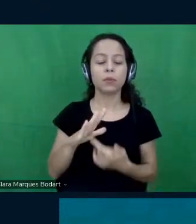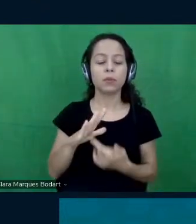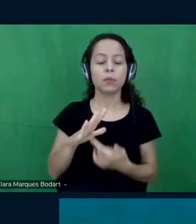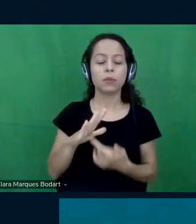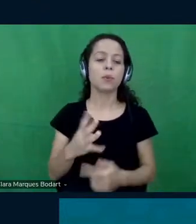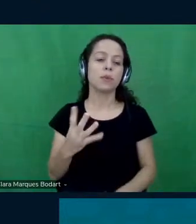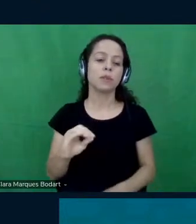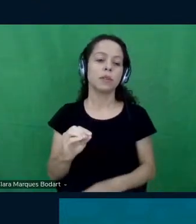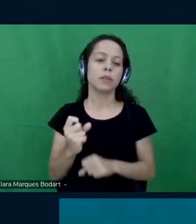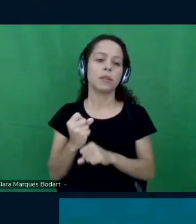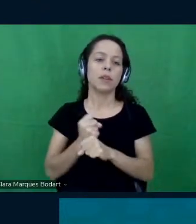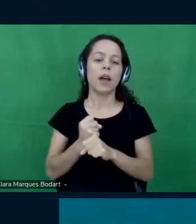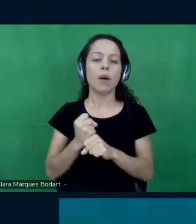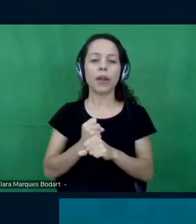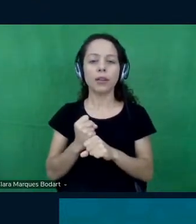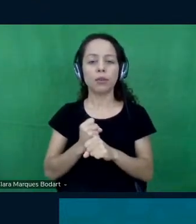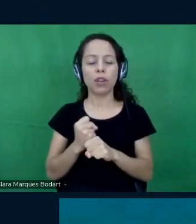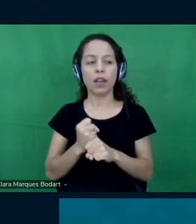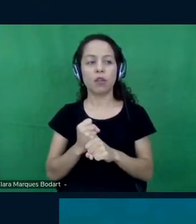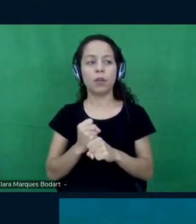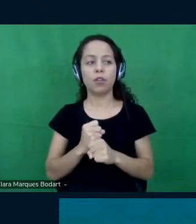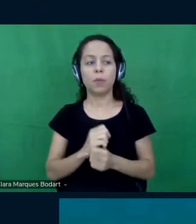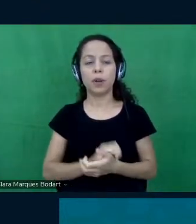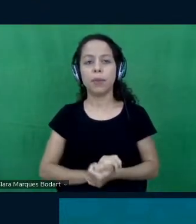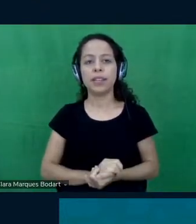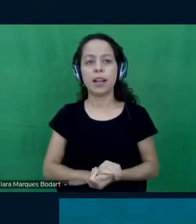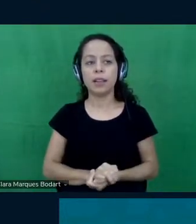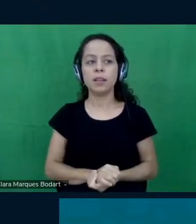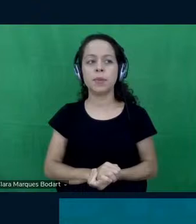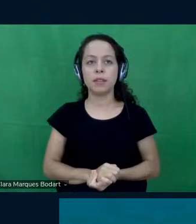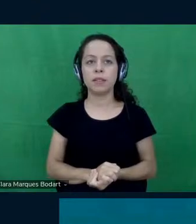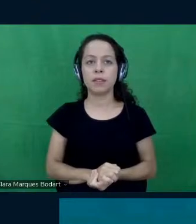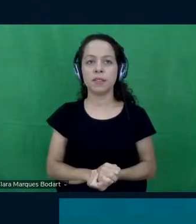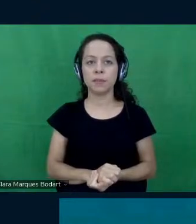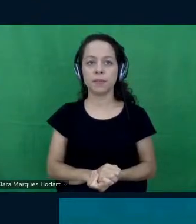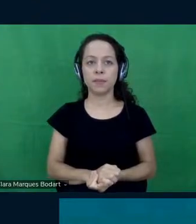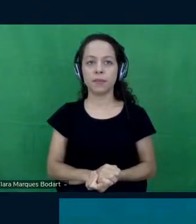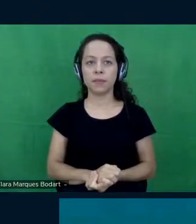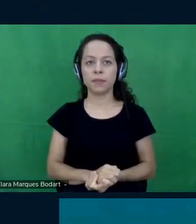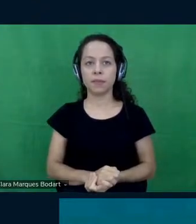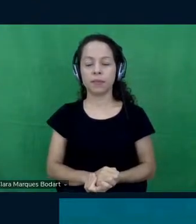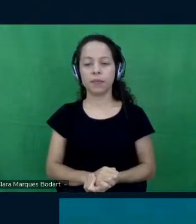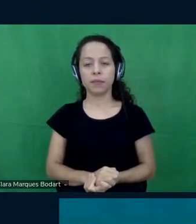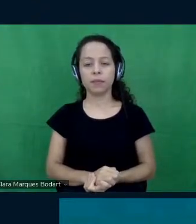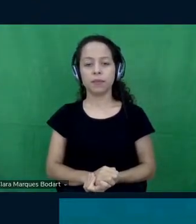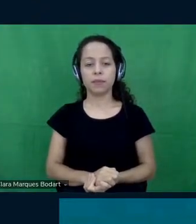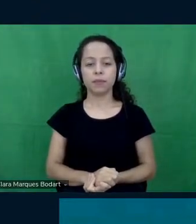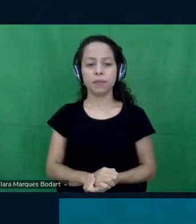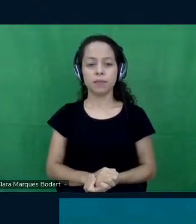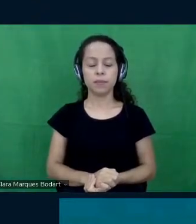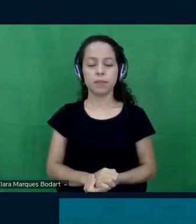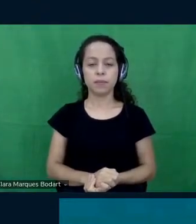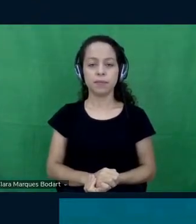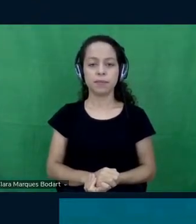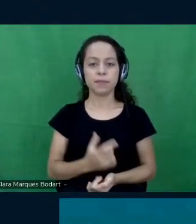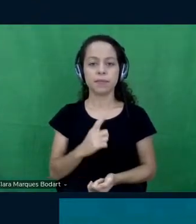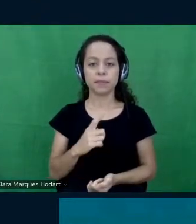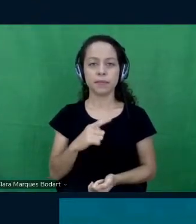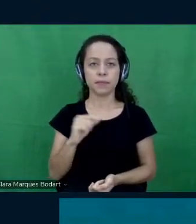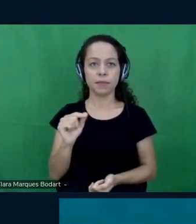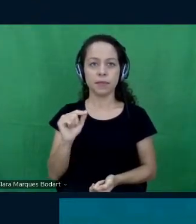anos depois, faz com que a gente tenha uma massa, né, no bom sentido, de pessoas,